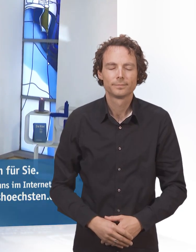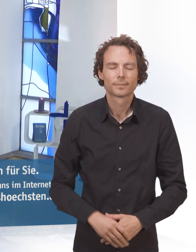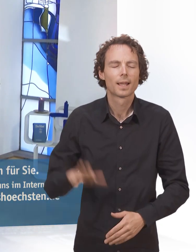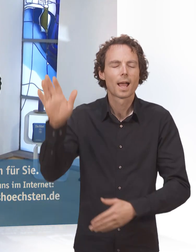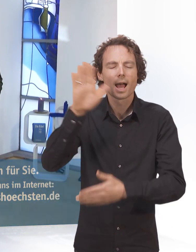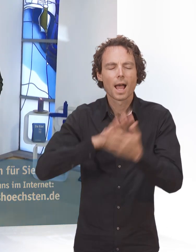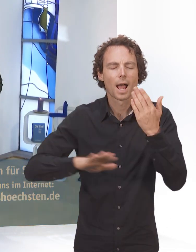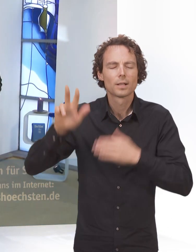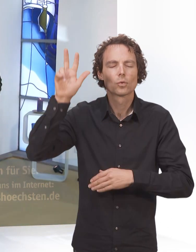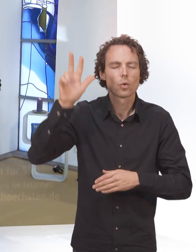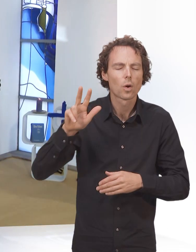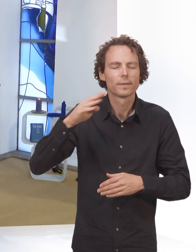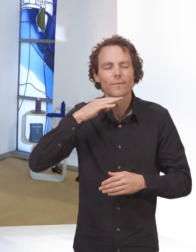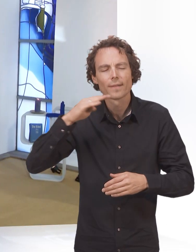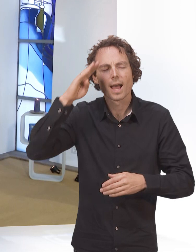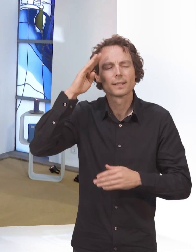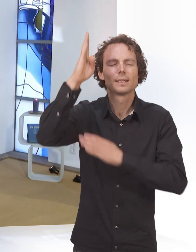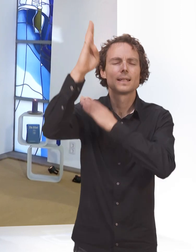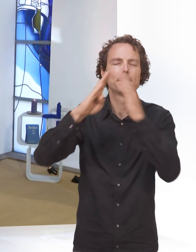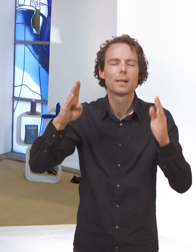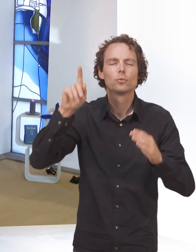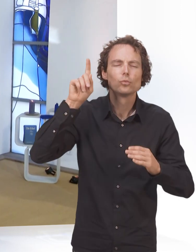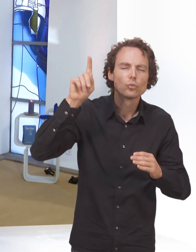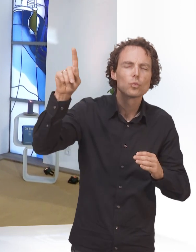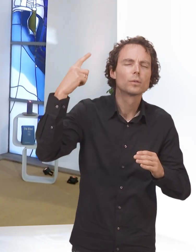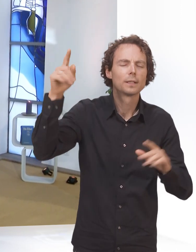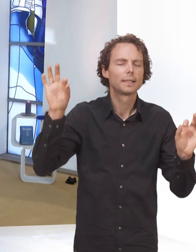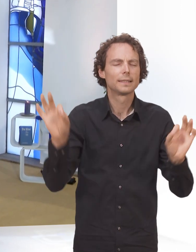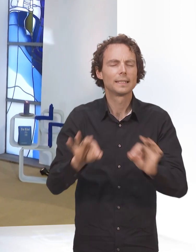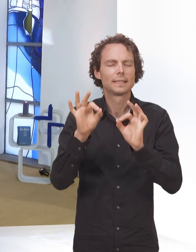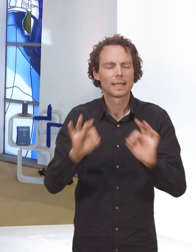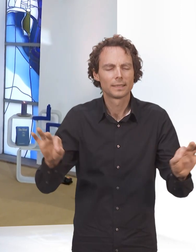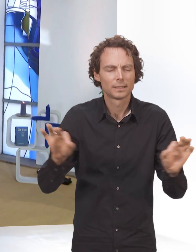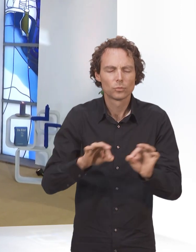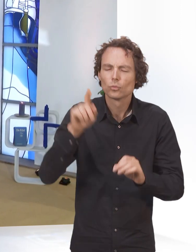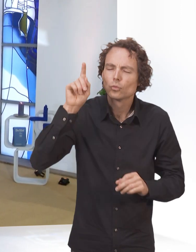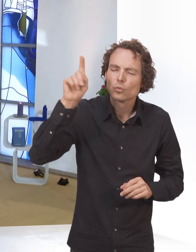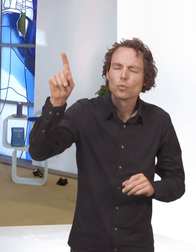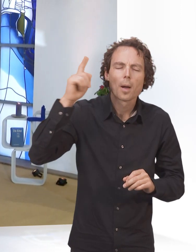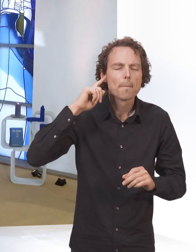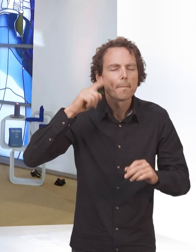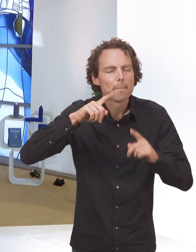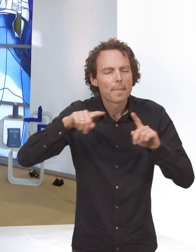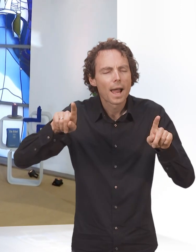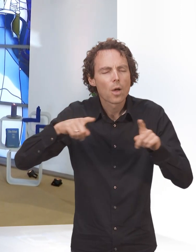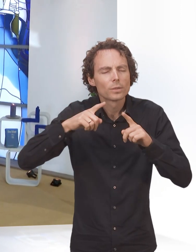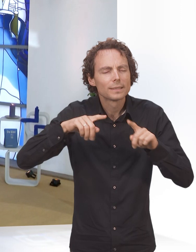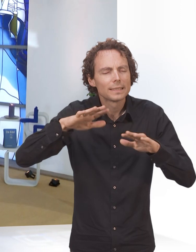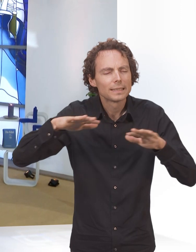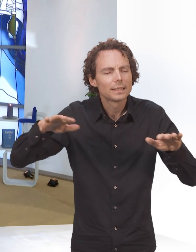Heiliger Gott, Vater im Himmel, du bist der Dirigent, du hast die Melodie im Ohr